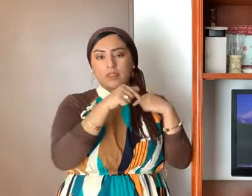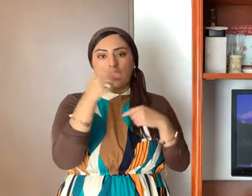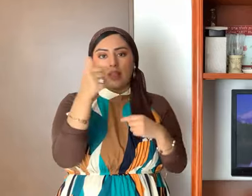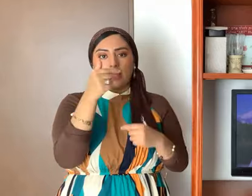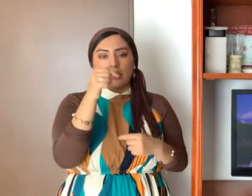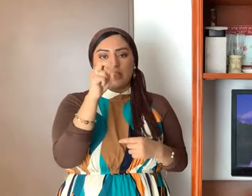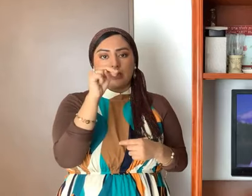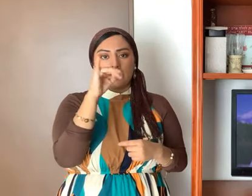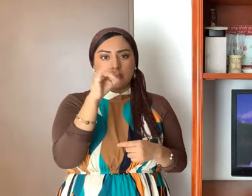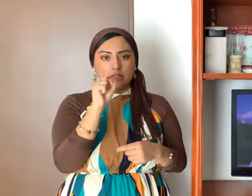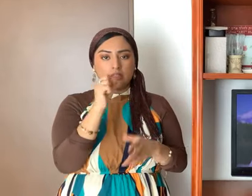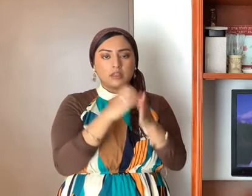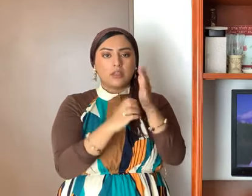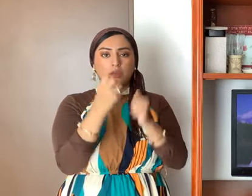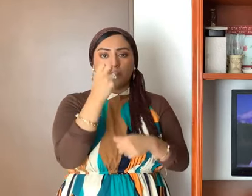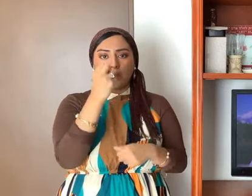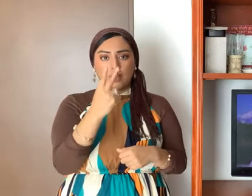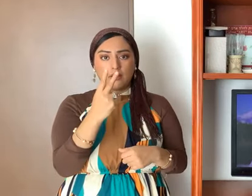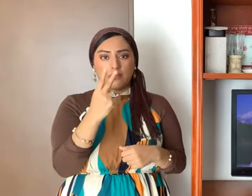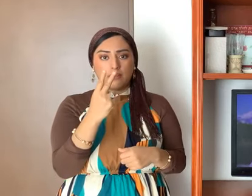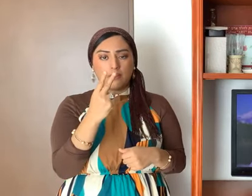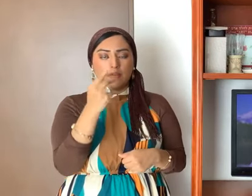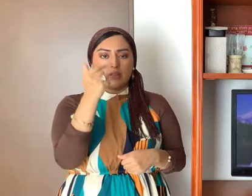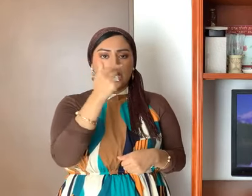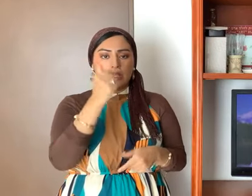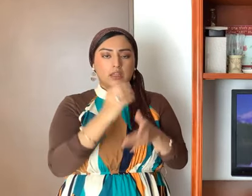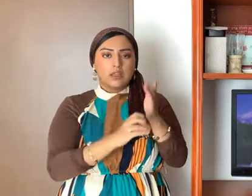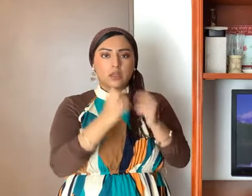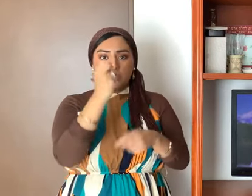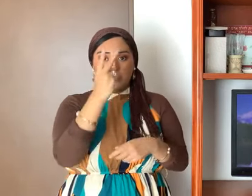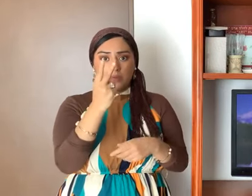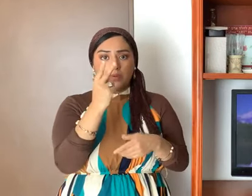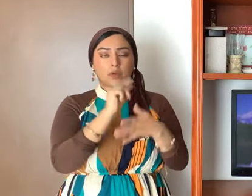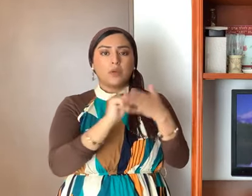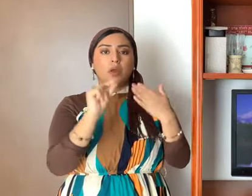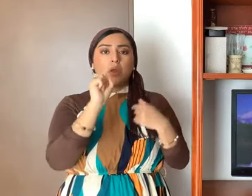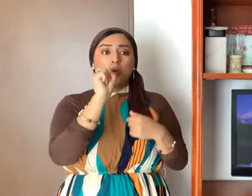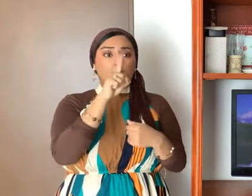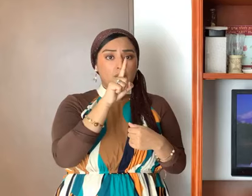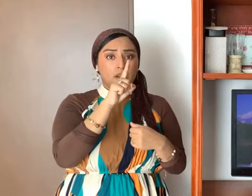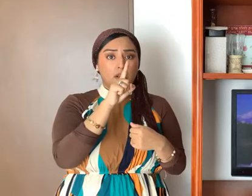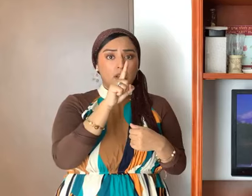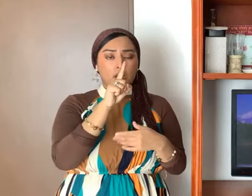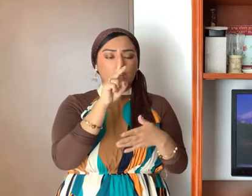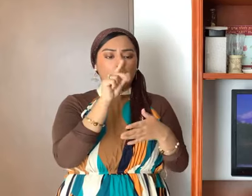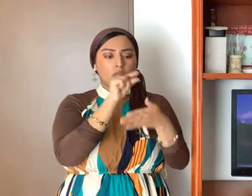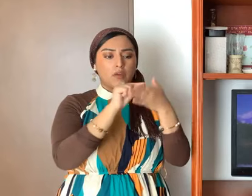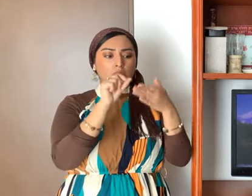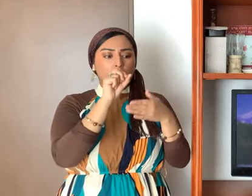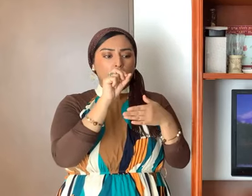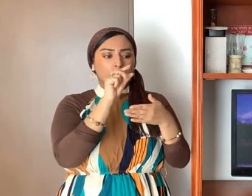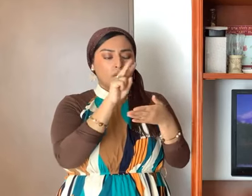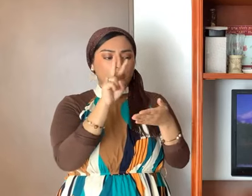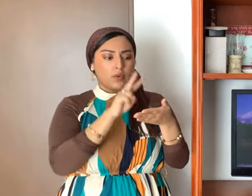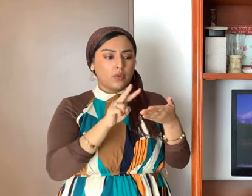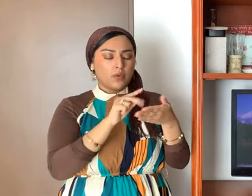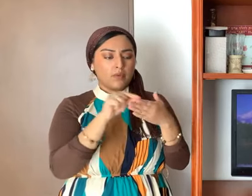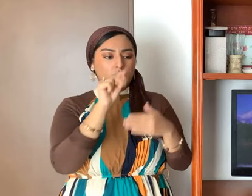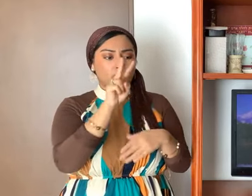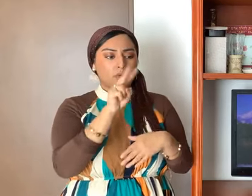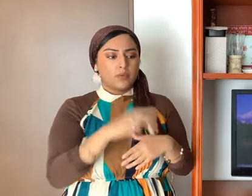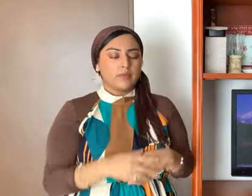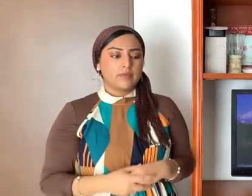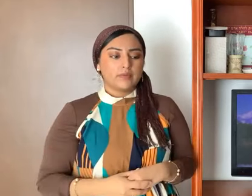Génesis 12, a Génesis 12 en el verso 1 y vamos a leer el 2, el 1 y